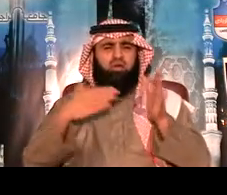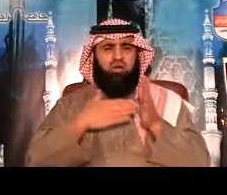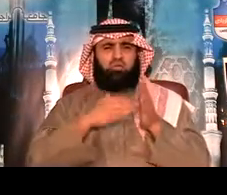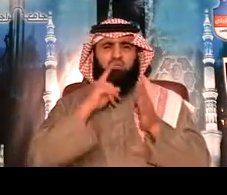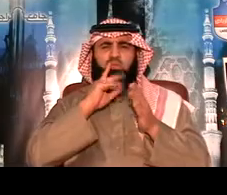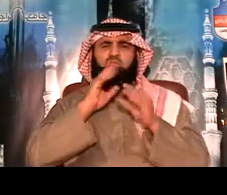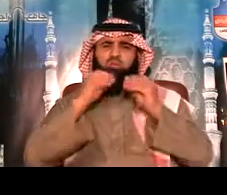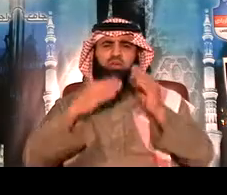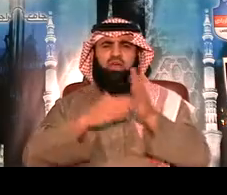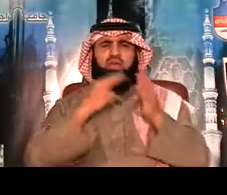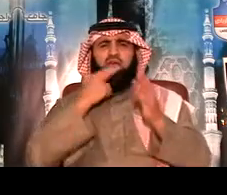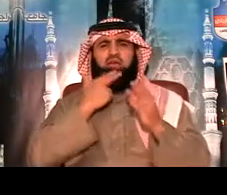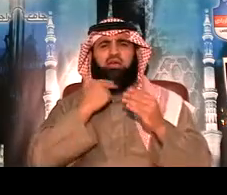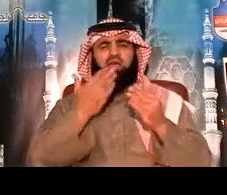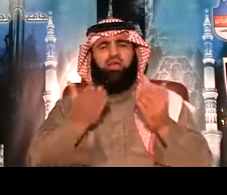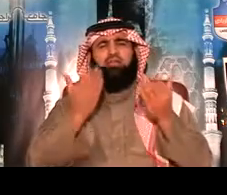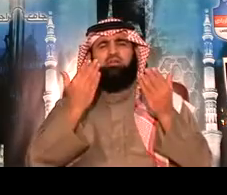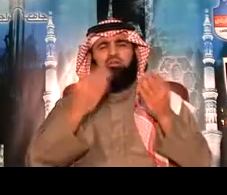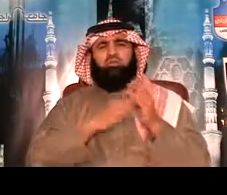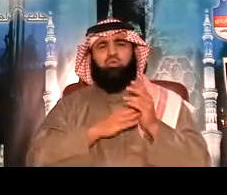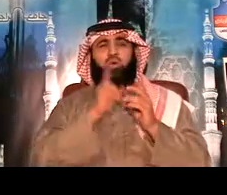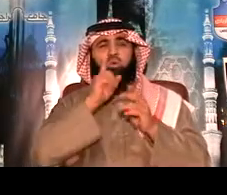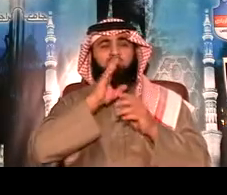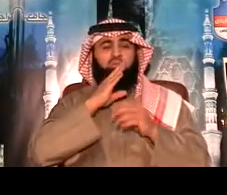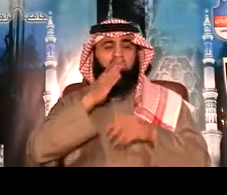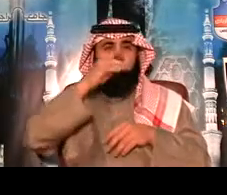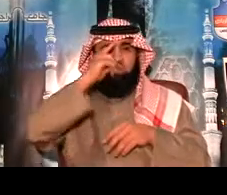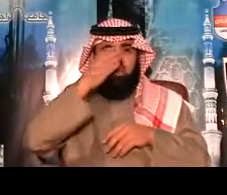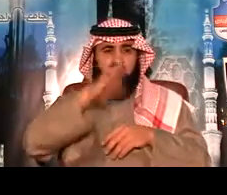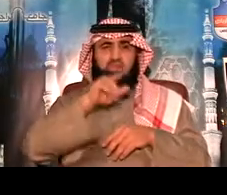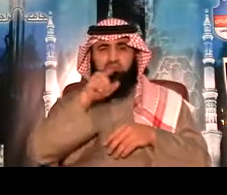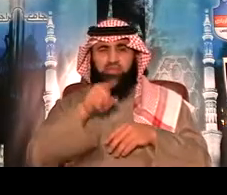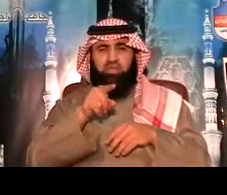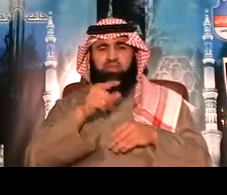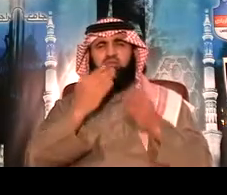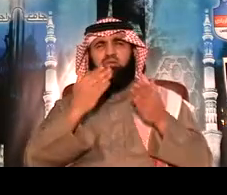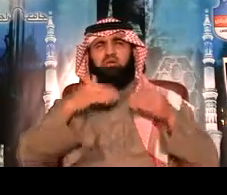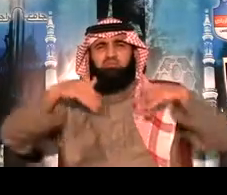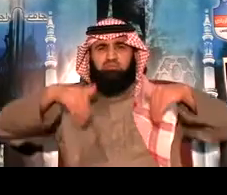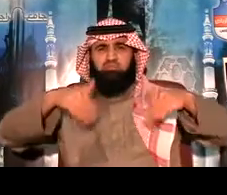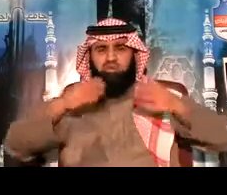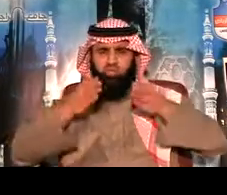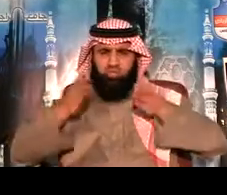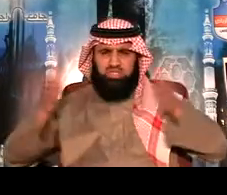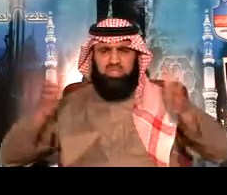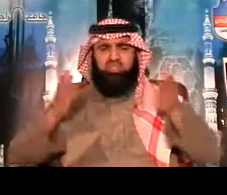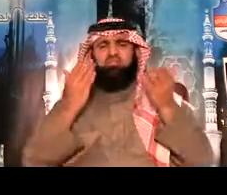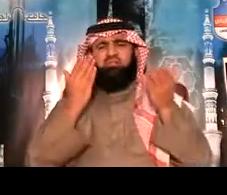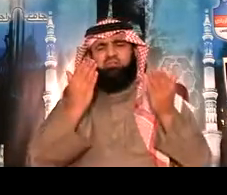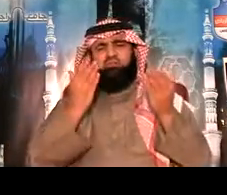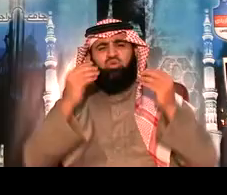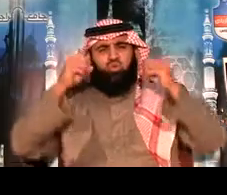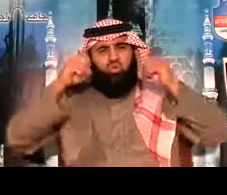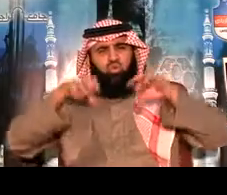الدعاء. ومن كان منهم ميتا فوسع له في قبره، ونور له فيه، واجعله عليه روضة